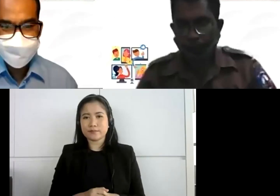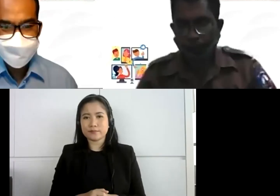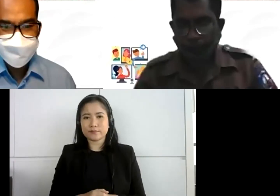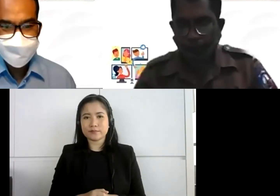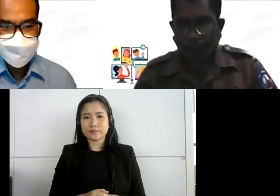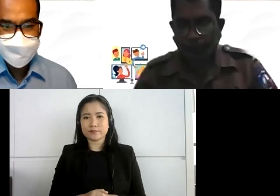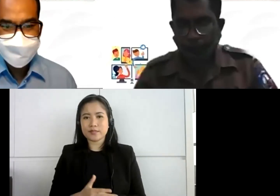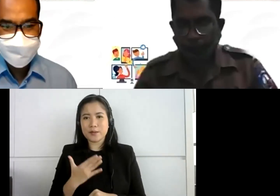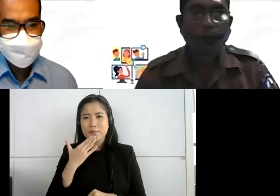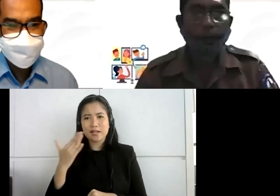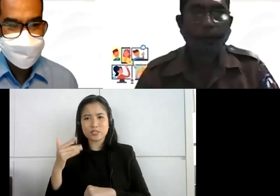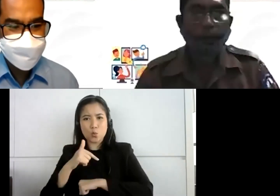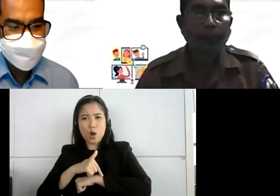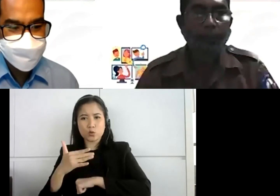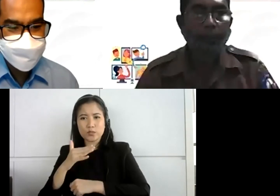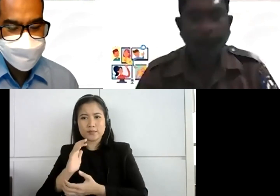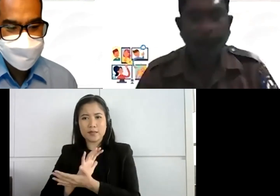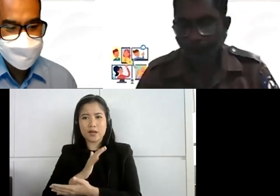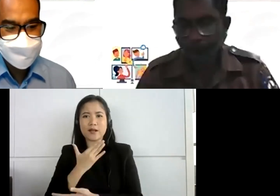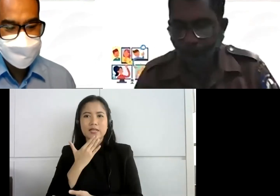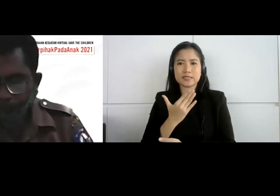Terima kasih atas waktu dan kesempatannya, Pak Bayu.